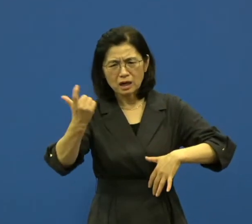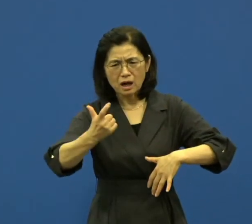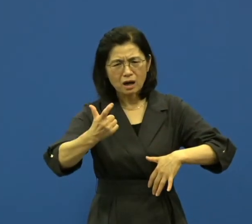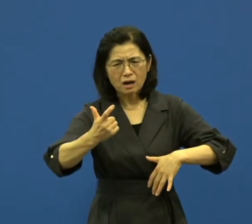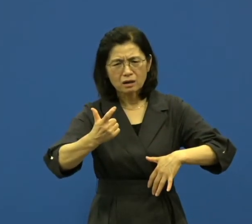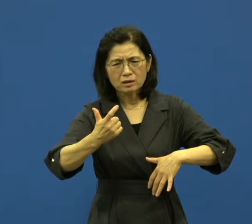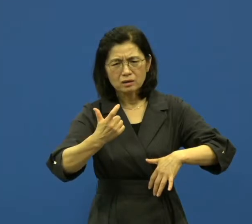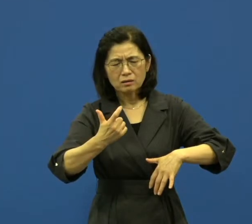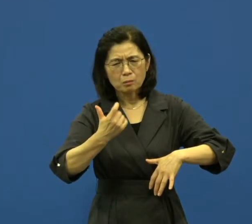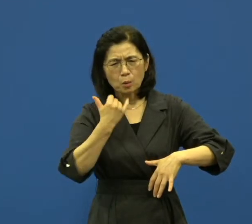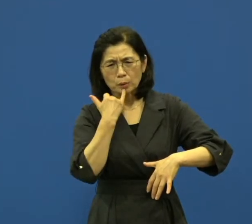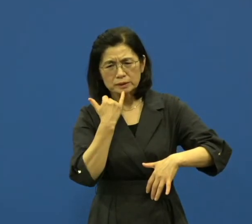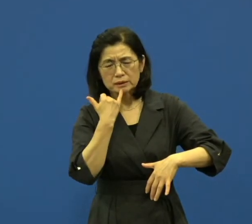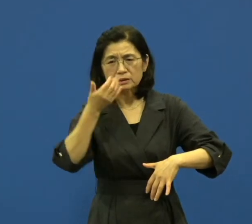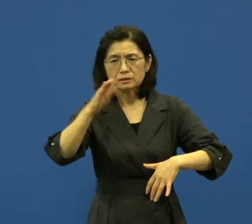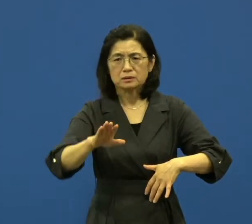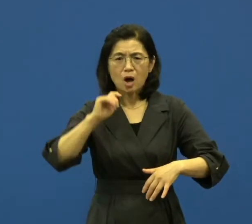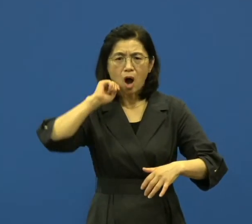그러나 어려울 때